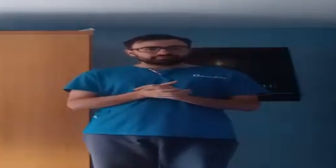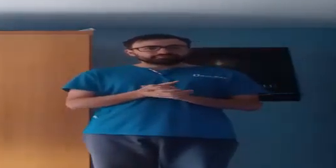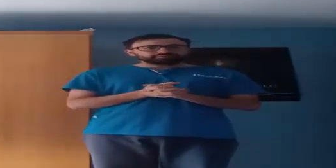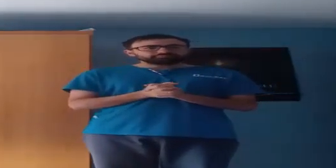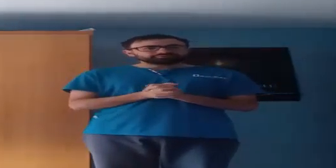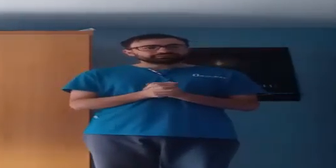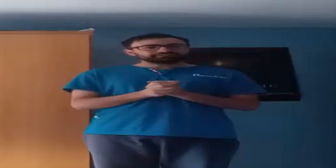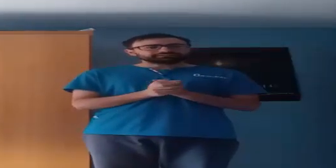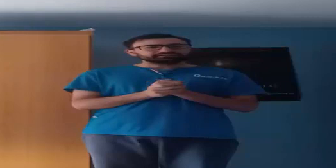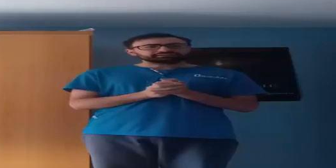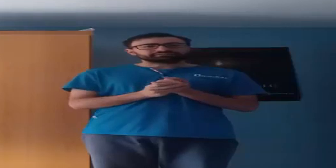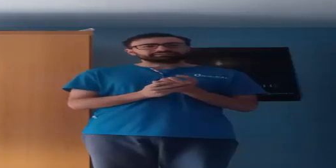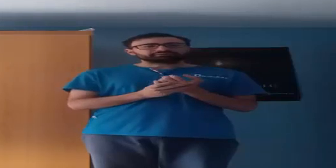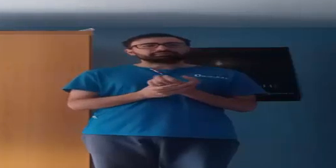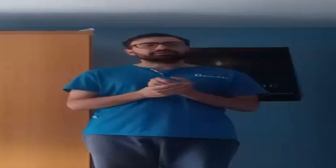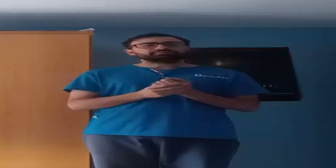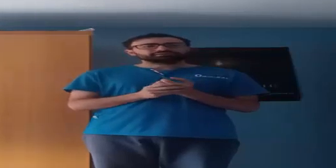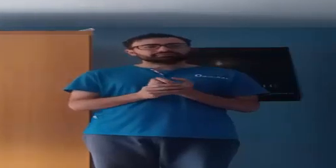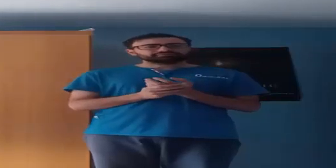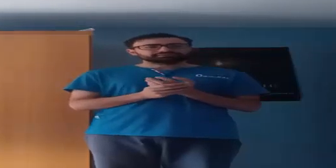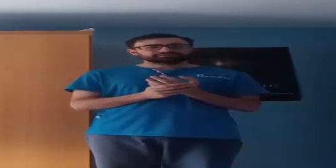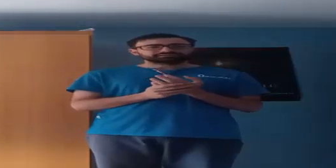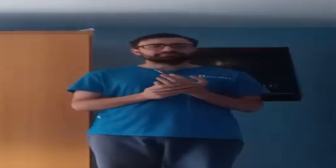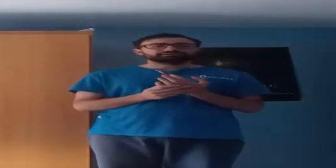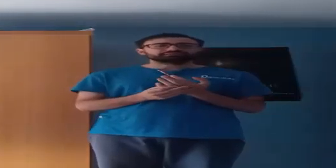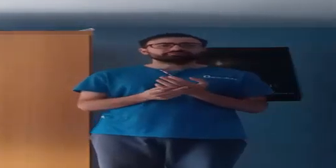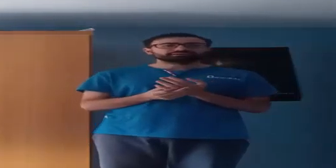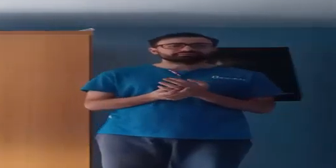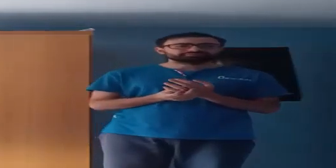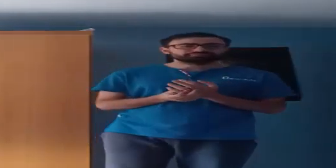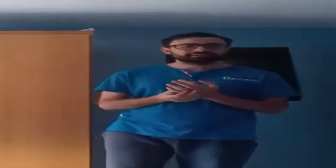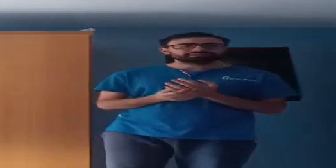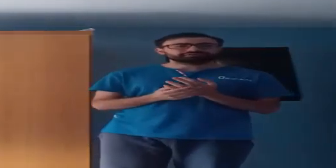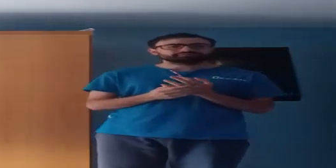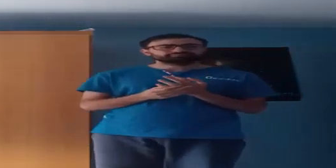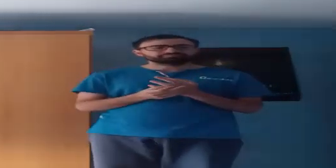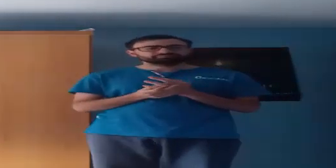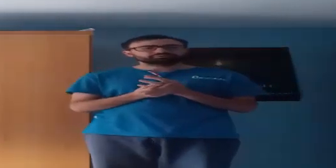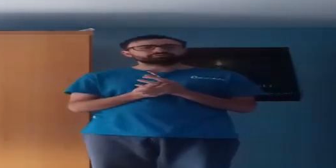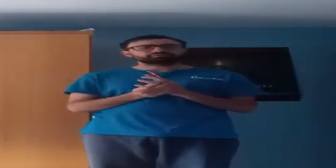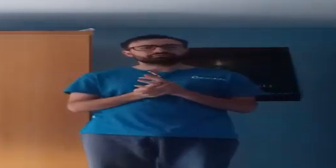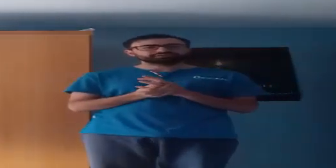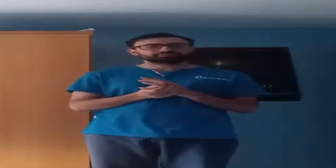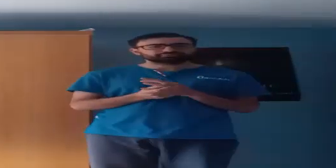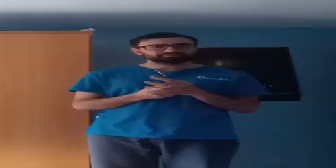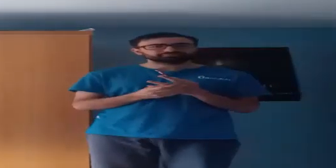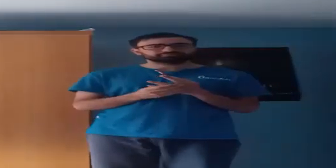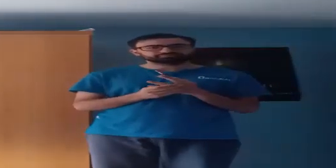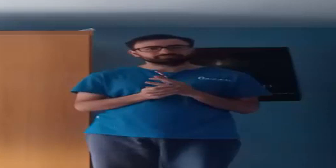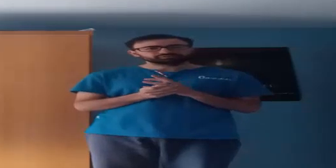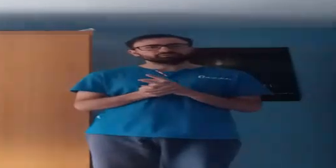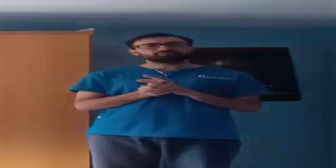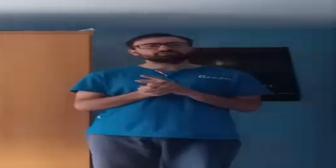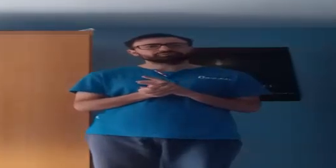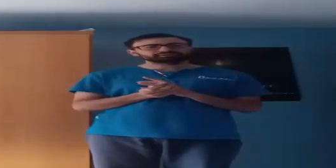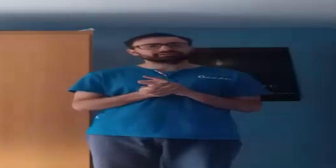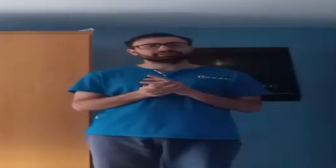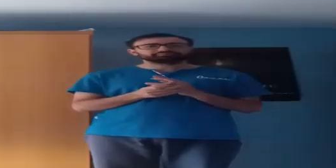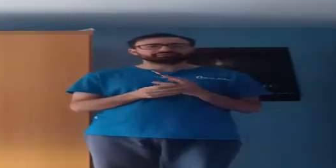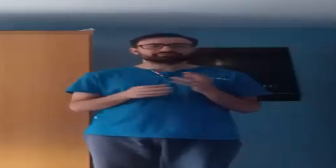Entonces, una muchacha que se llamaba Eurídice se había enamorado de Orfeo, un joven que vino